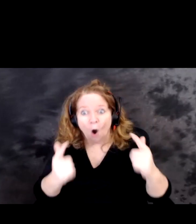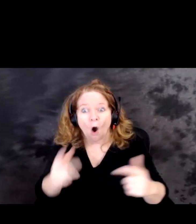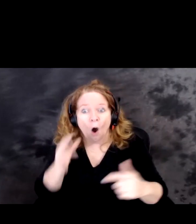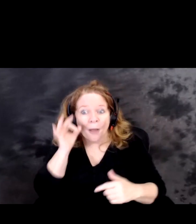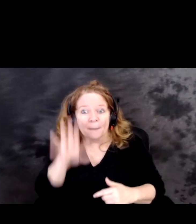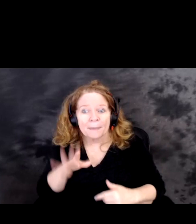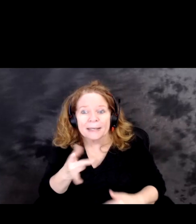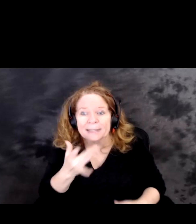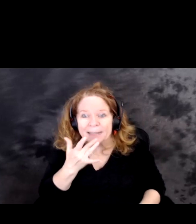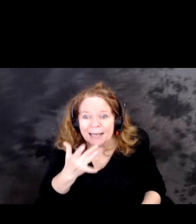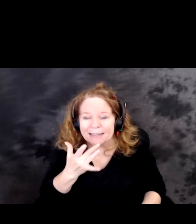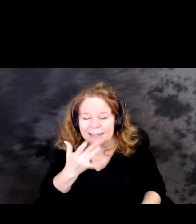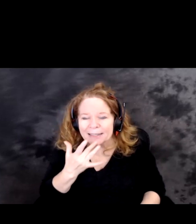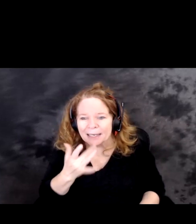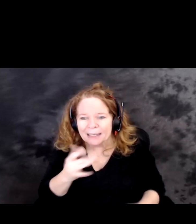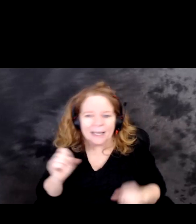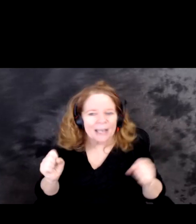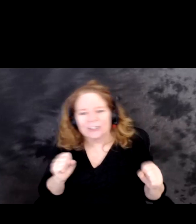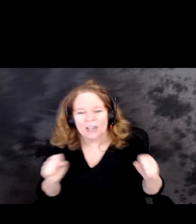Estaban